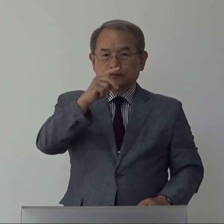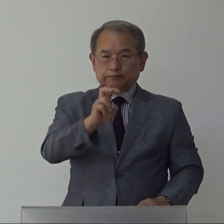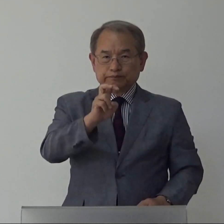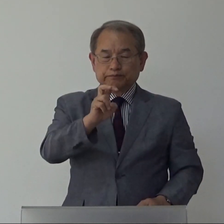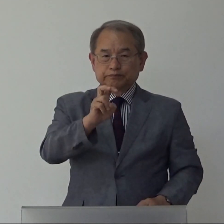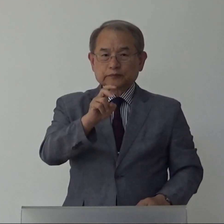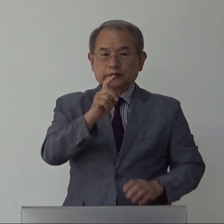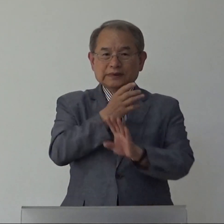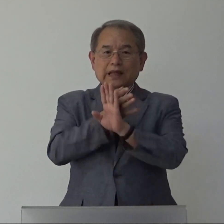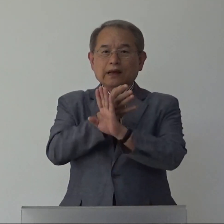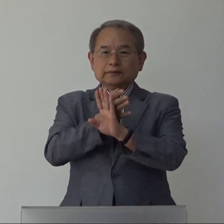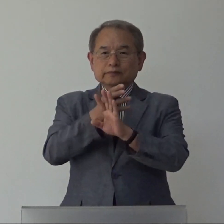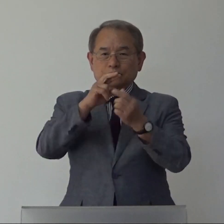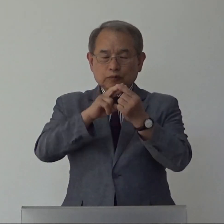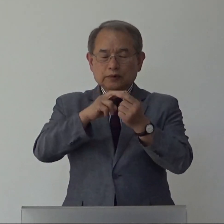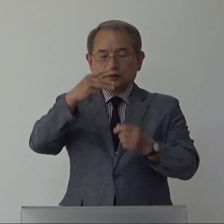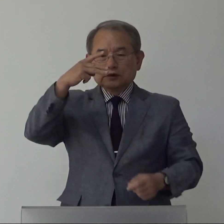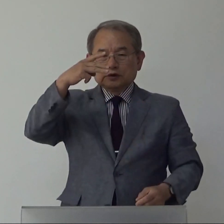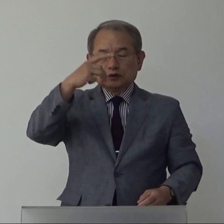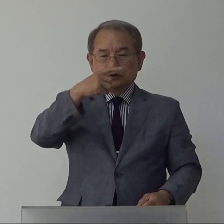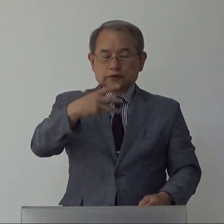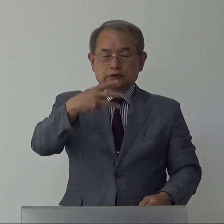오늘 설교 말씀의 제목은